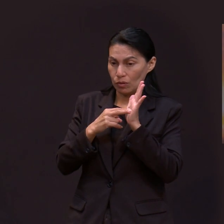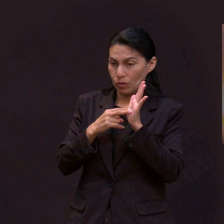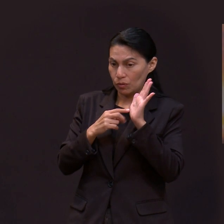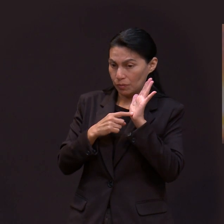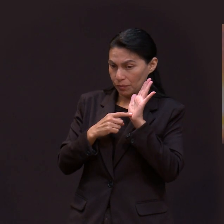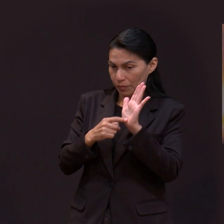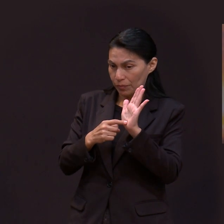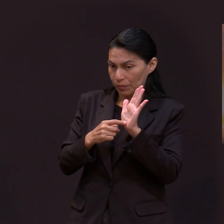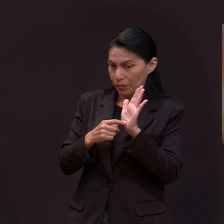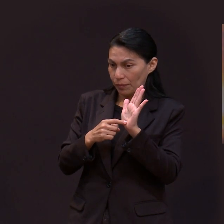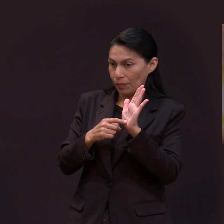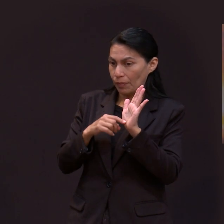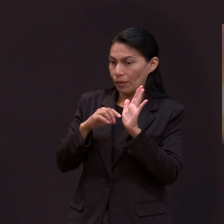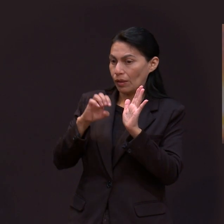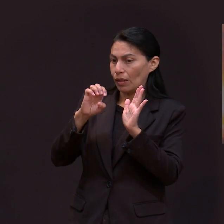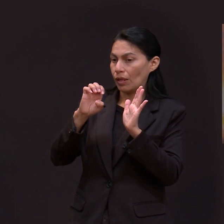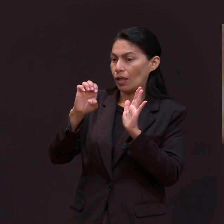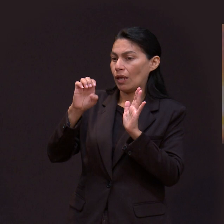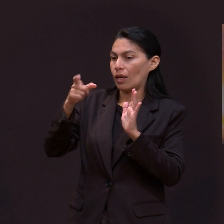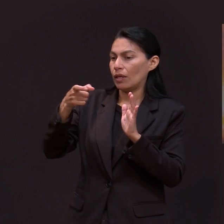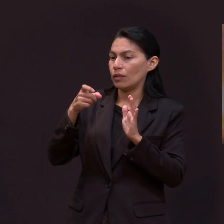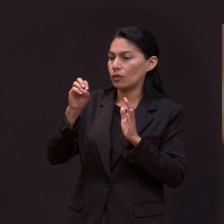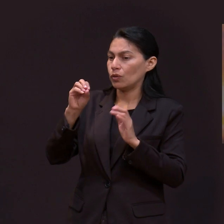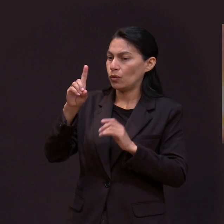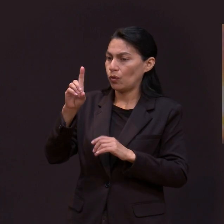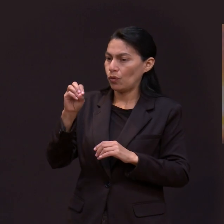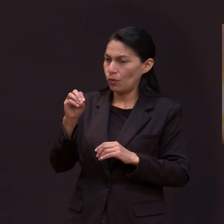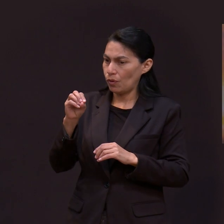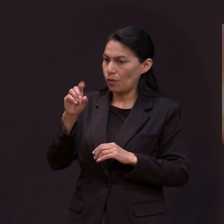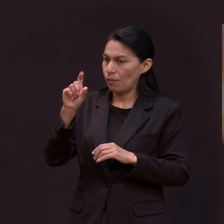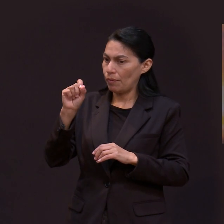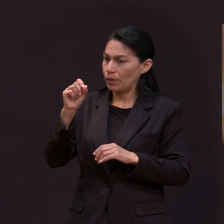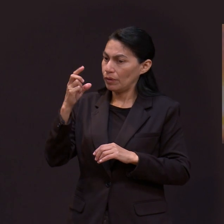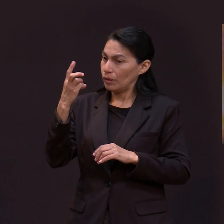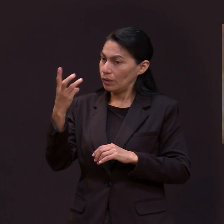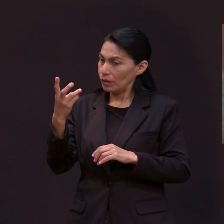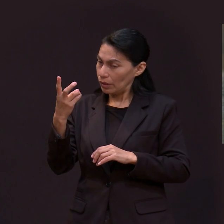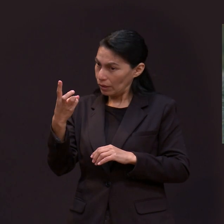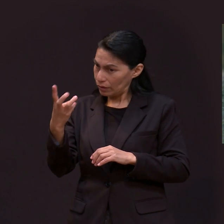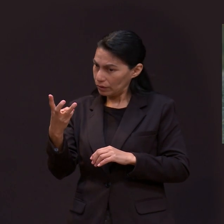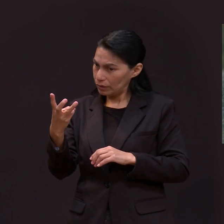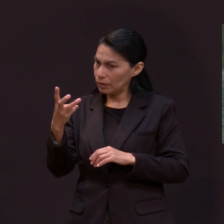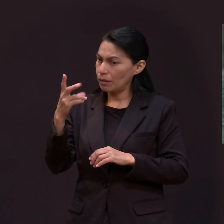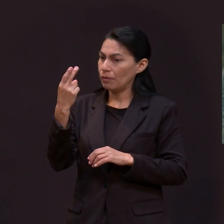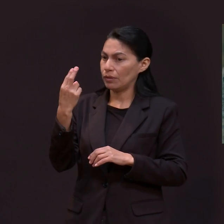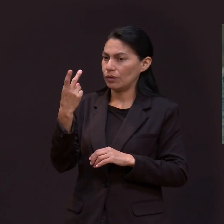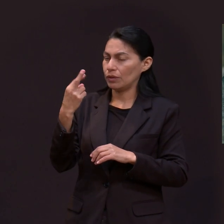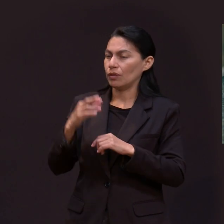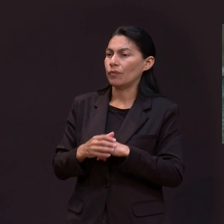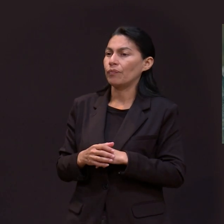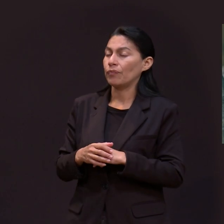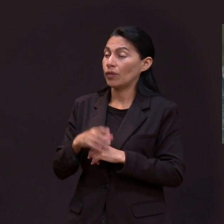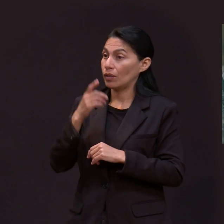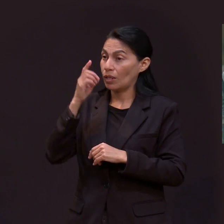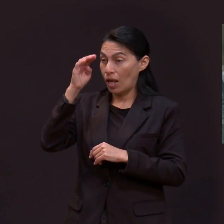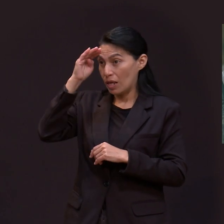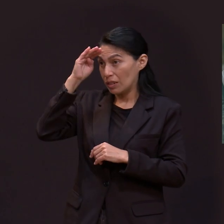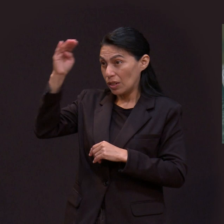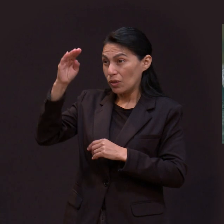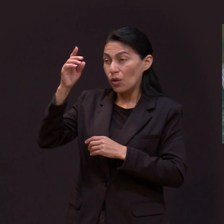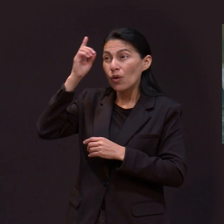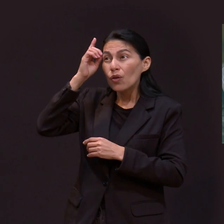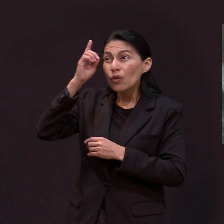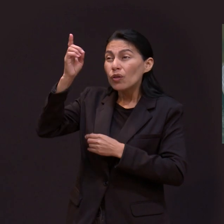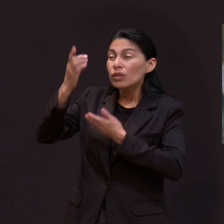repetimos muchas veces con mi esposo ese éxodo 23 25 dice clama el perdón al señor